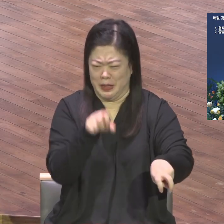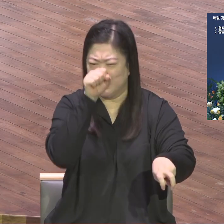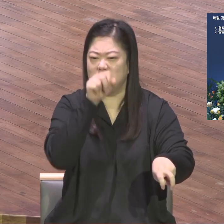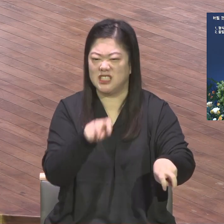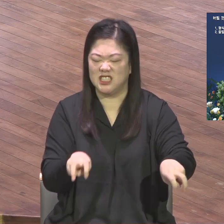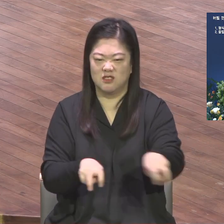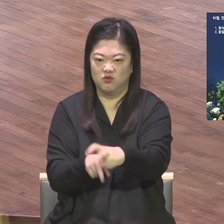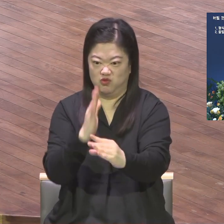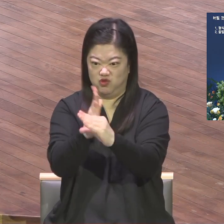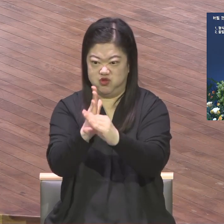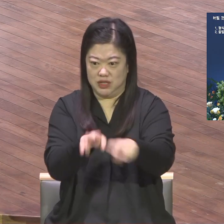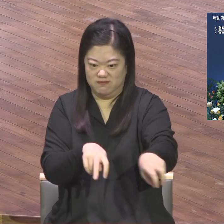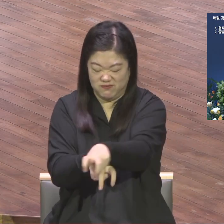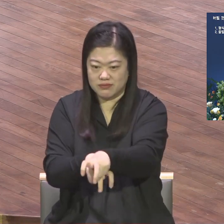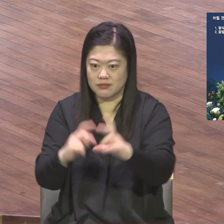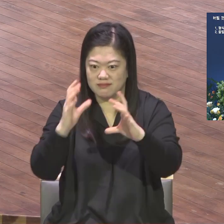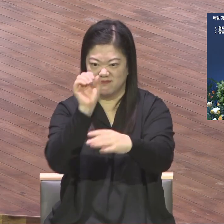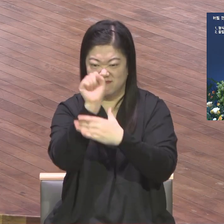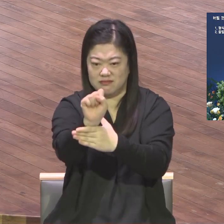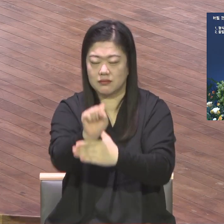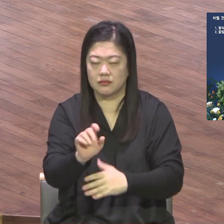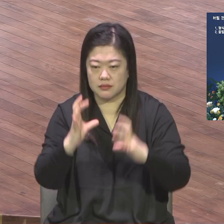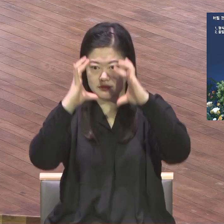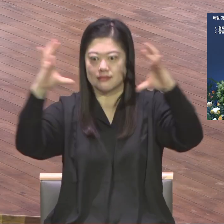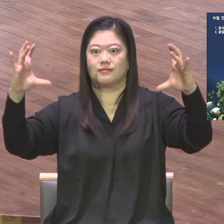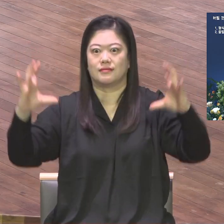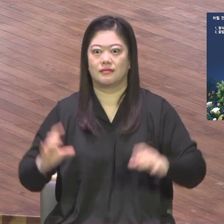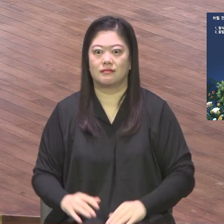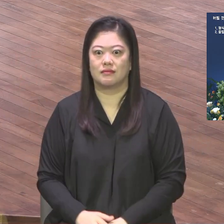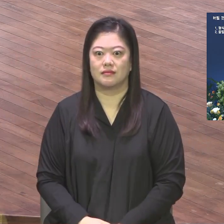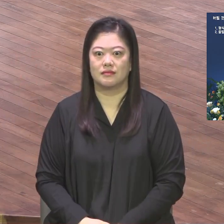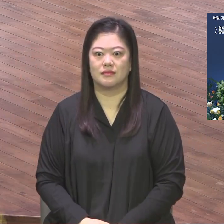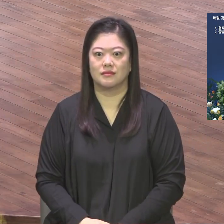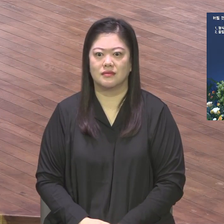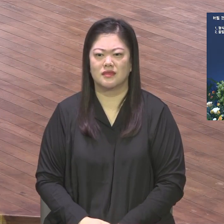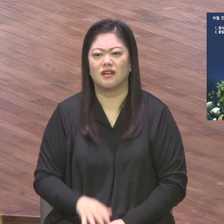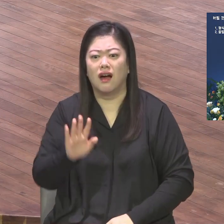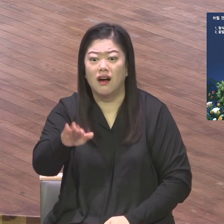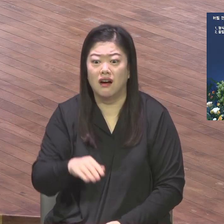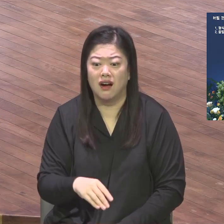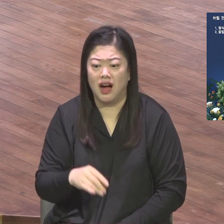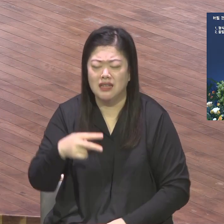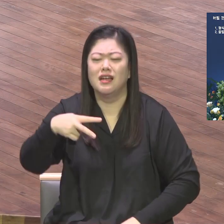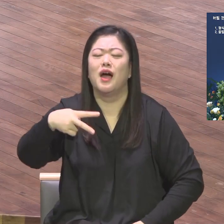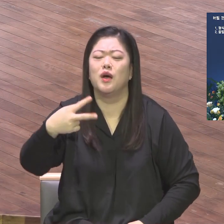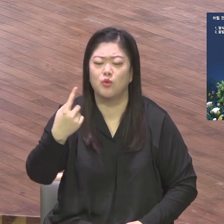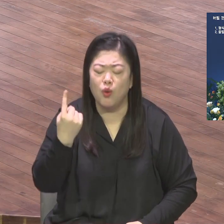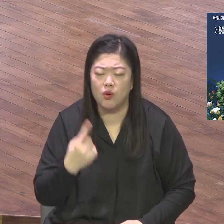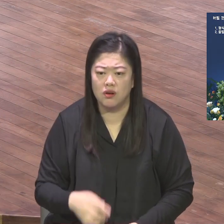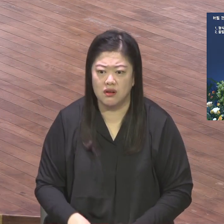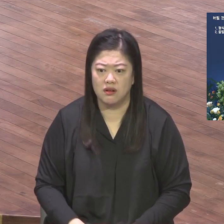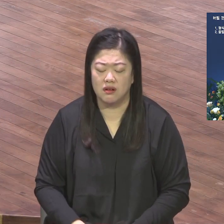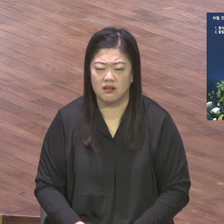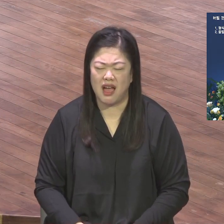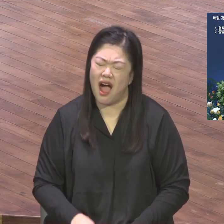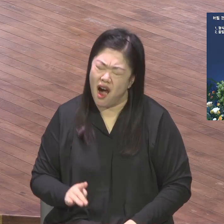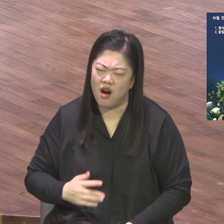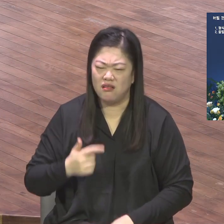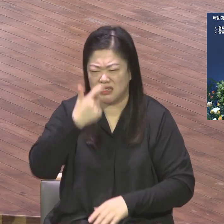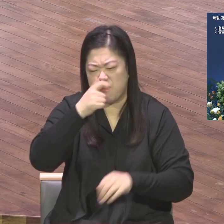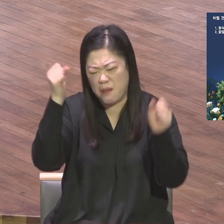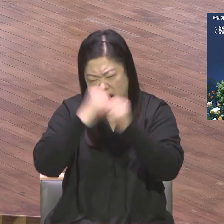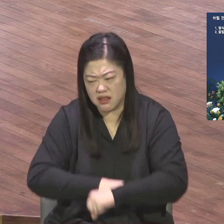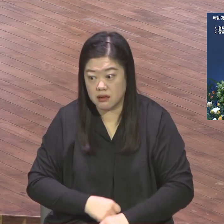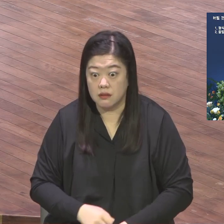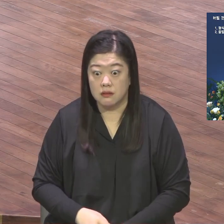주게 가능하면 그런 게 좋은데 뭐 그렇게 안 될 경우라고 해서 그것 때문에 앉아가지고 예배를 망치면